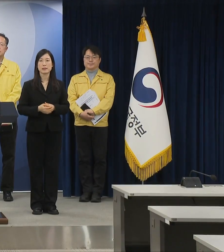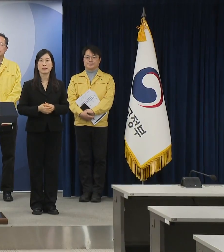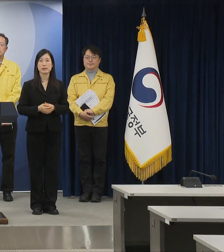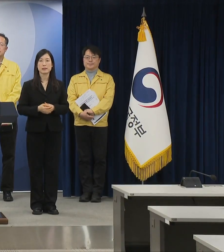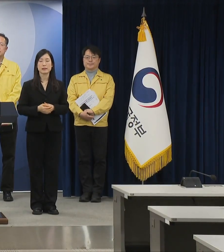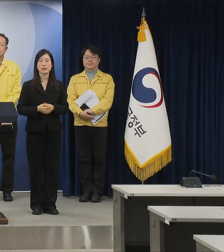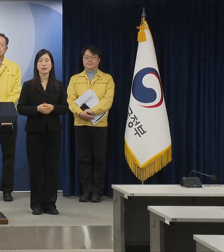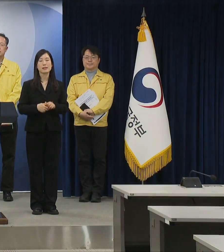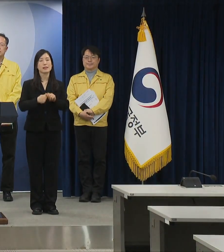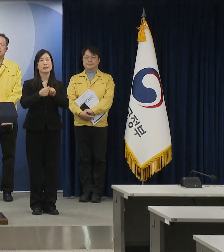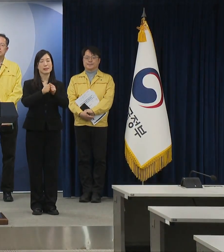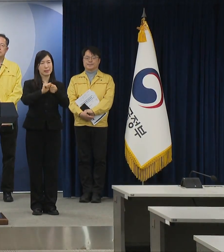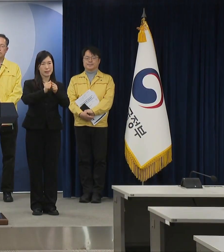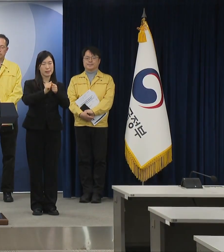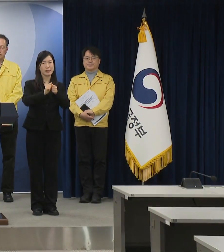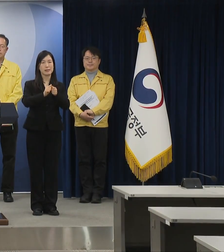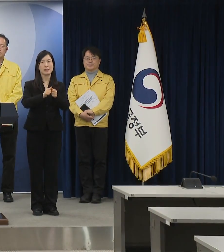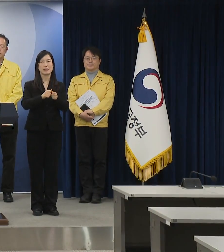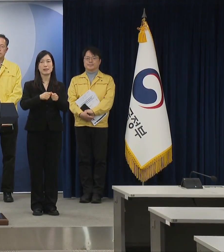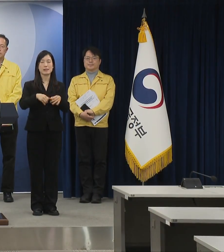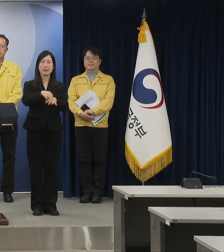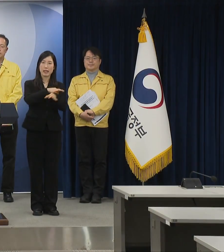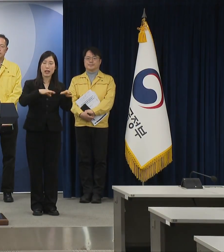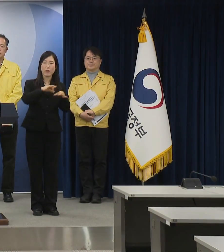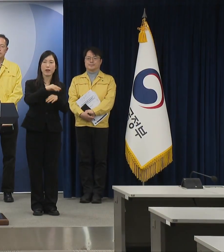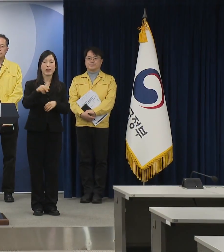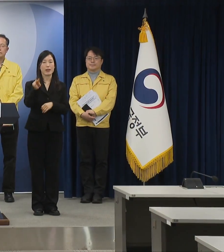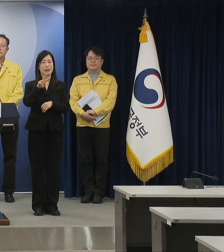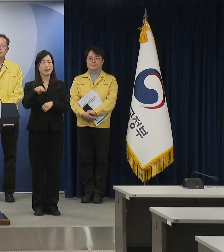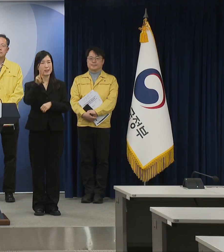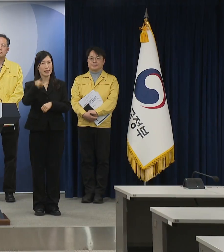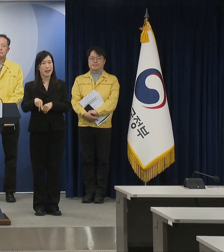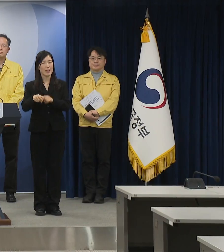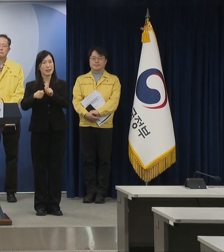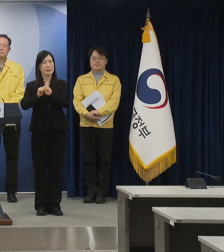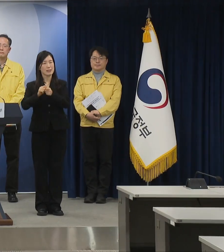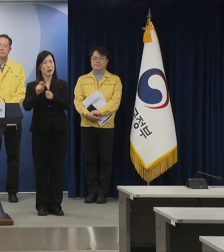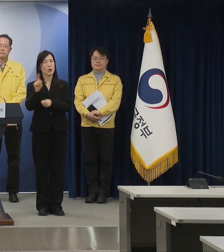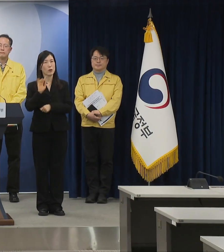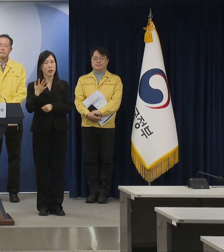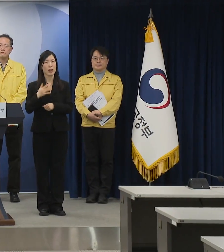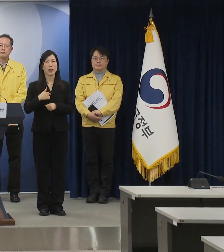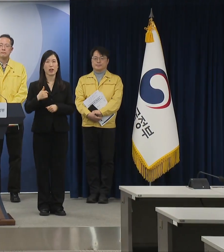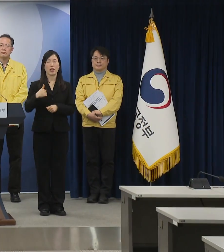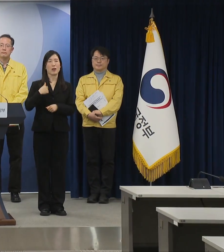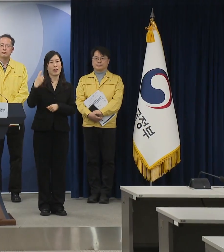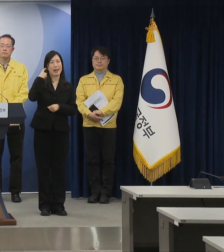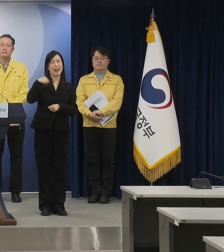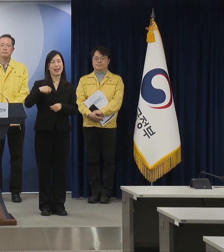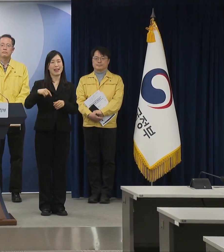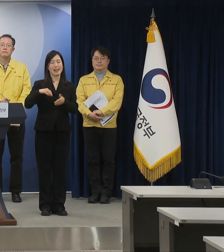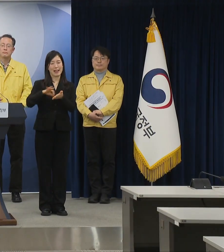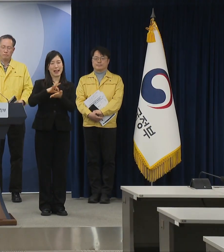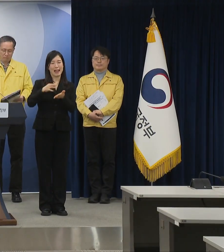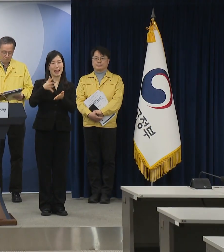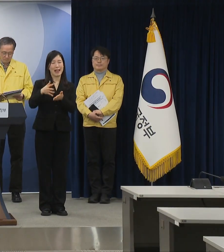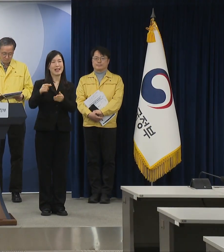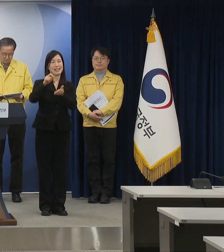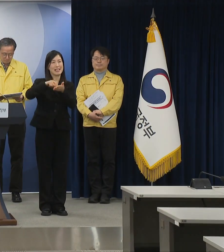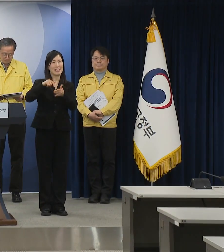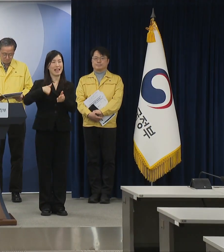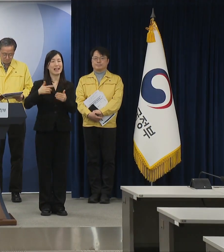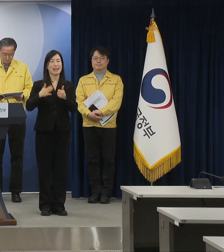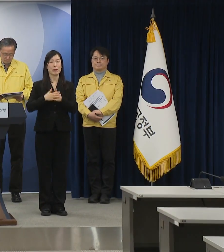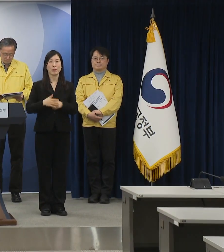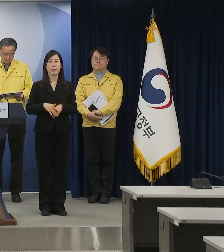증시랑 외환시장 관련해서 금융시장에 미칠 영향도 우려가 큰데 제가 재경부 출입이라서 이영일 차관님께 여쭤보자면 좀